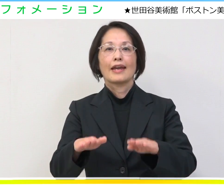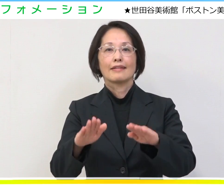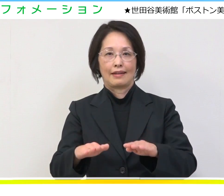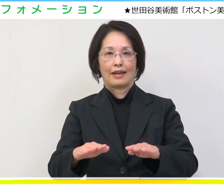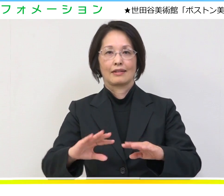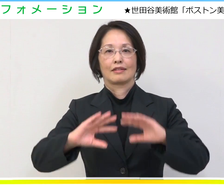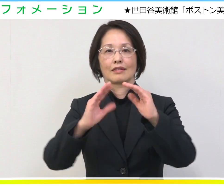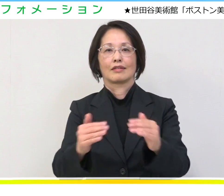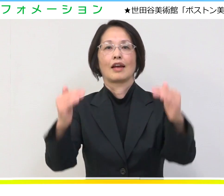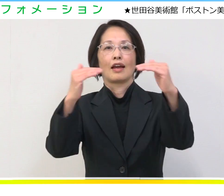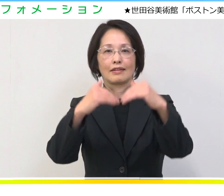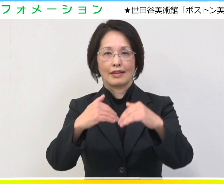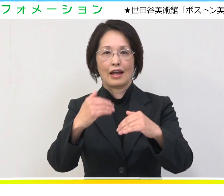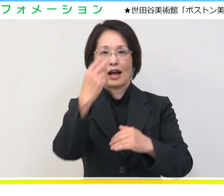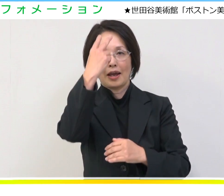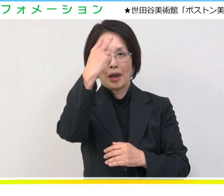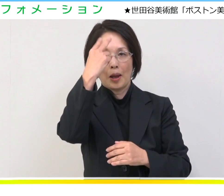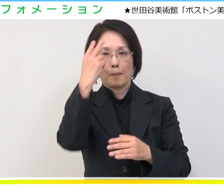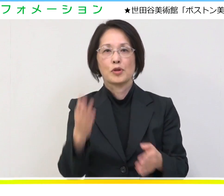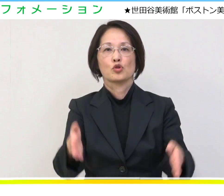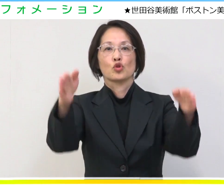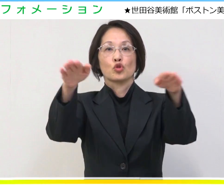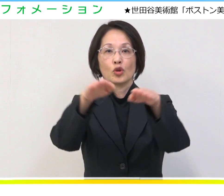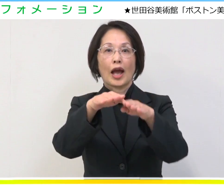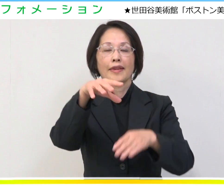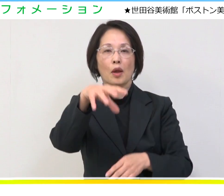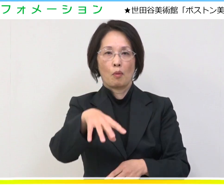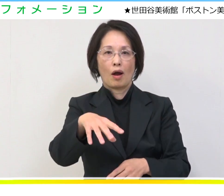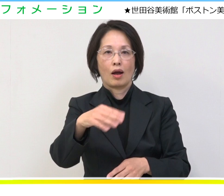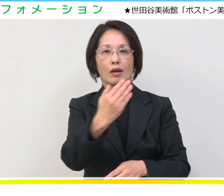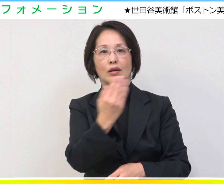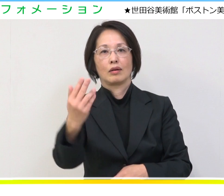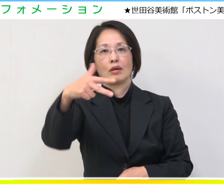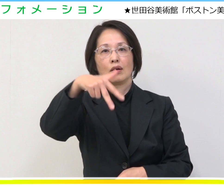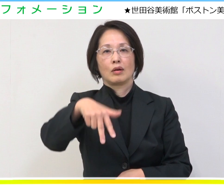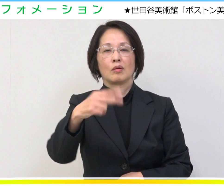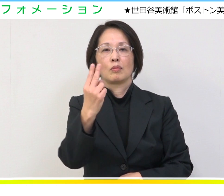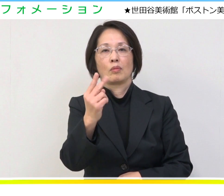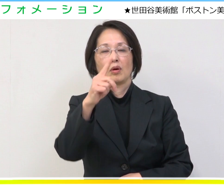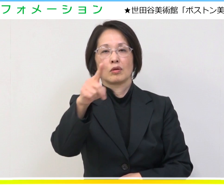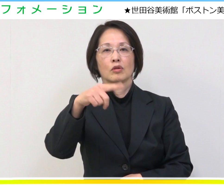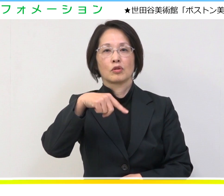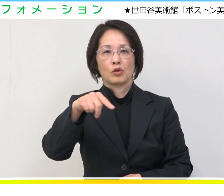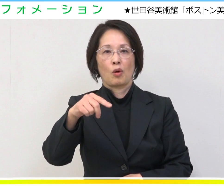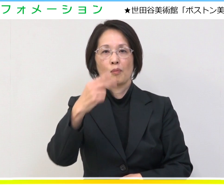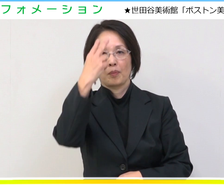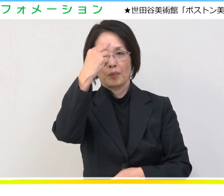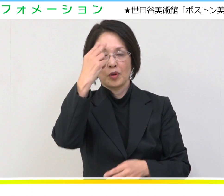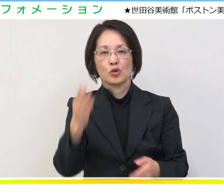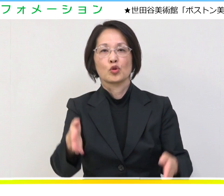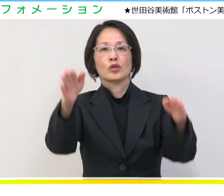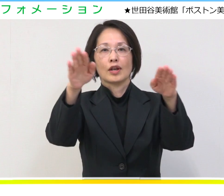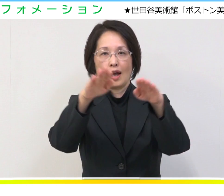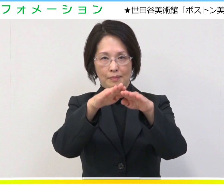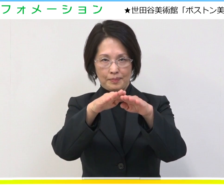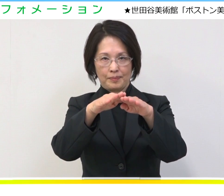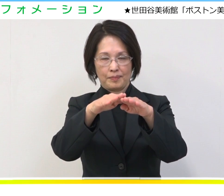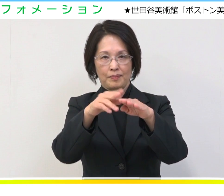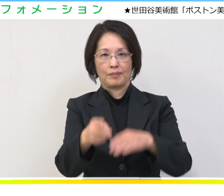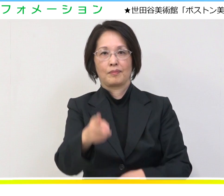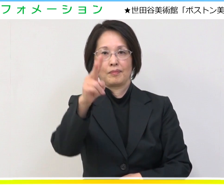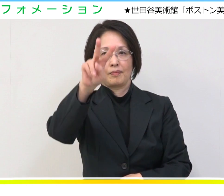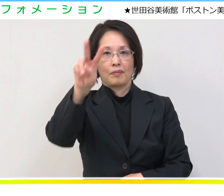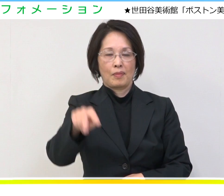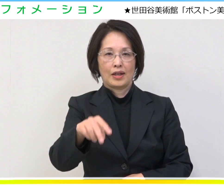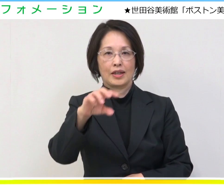現在世田谷美術館ではボストン美術館パリジェンヌ展を開催してい